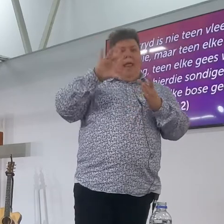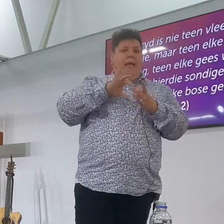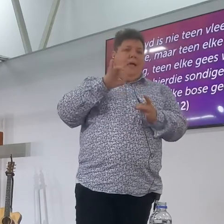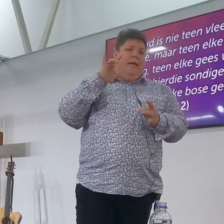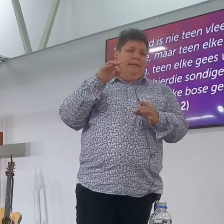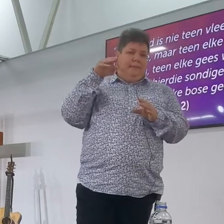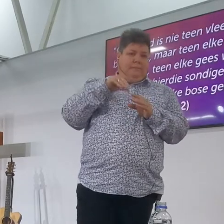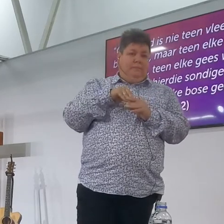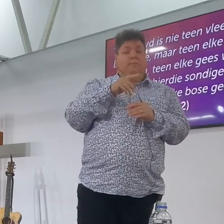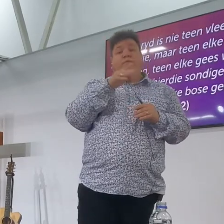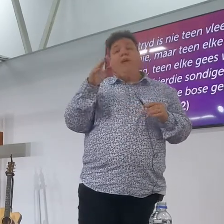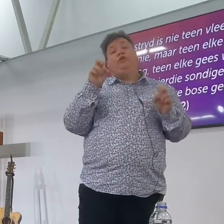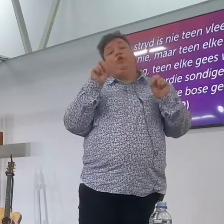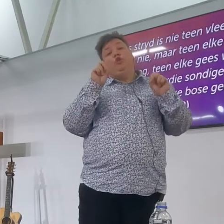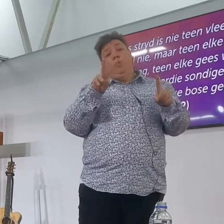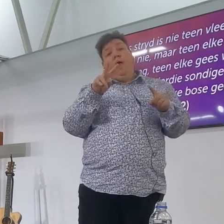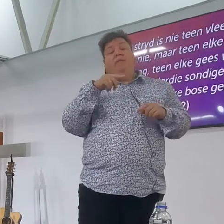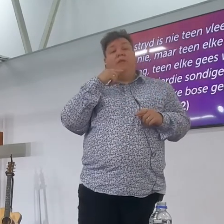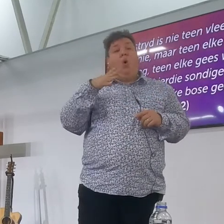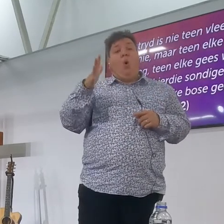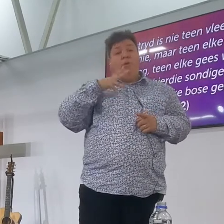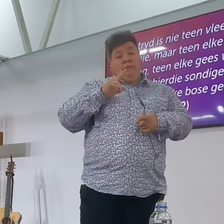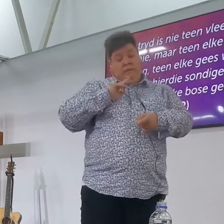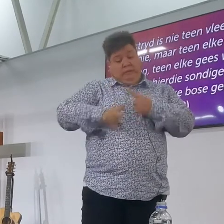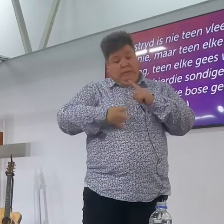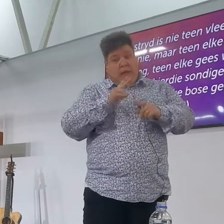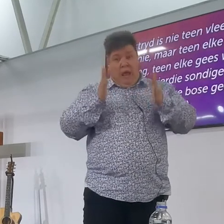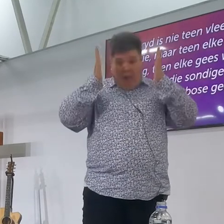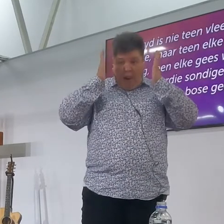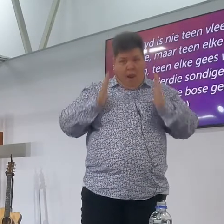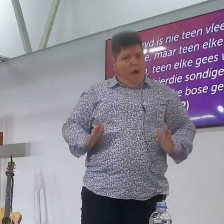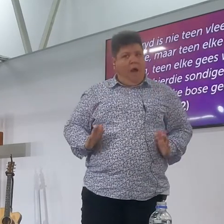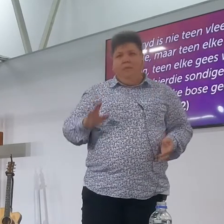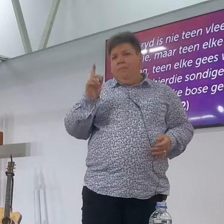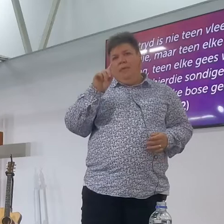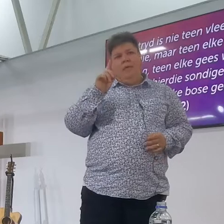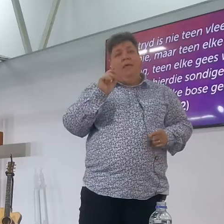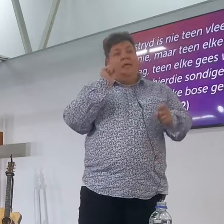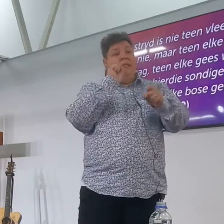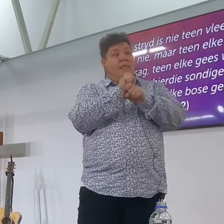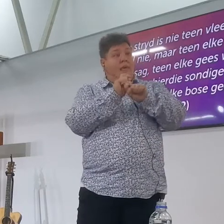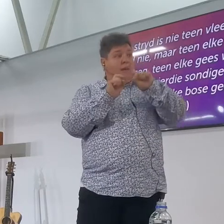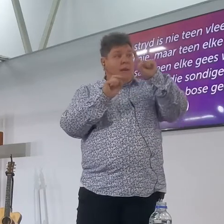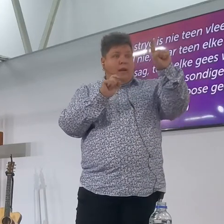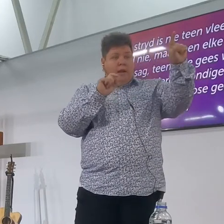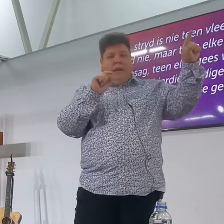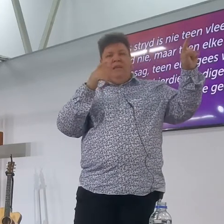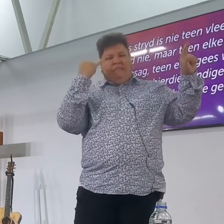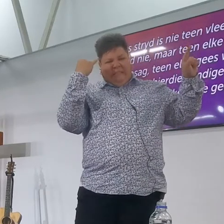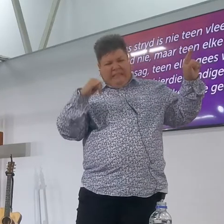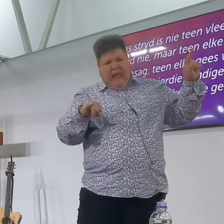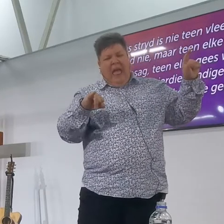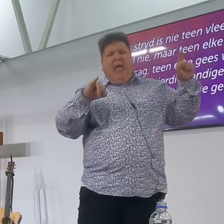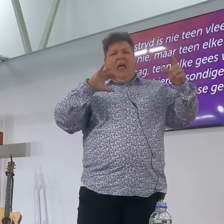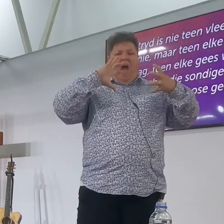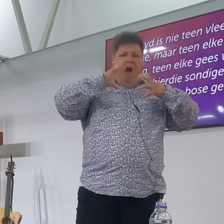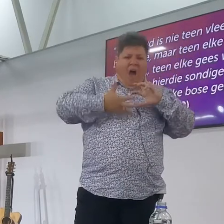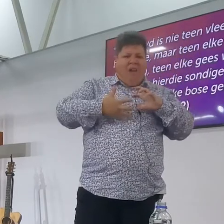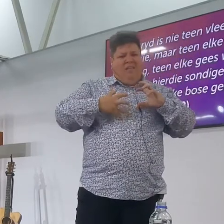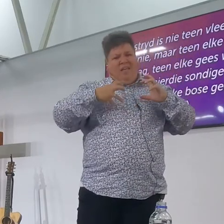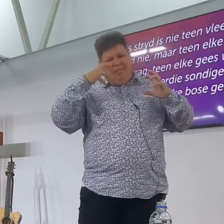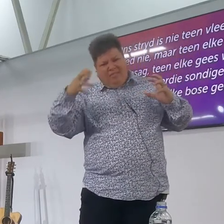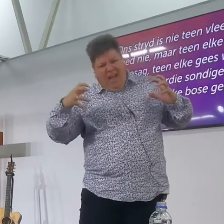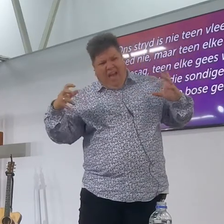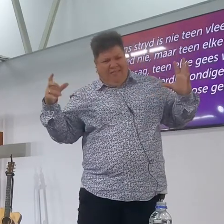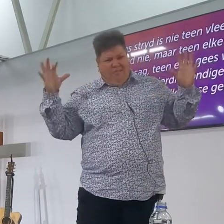12, staan daar, ons stryd is nie teen vlees en bloed nie, maar teen elke mag, teen elke gesag, teen elke gees wat heers oor hierdie sonnige wêreld,